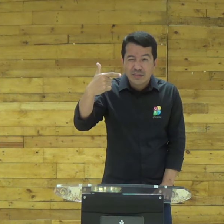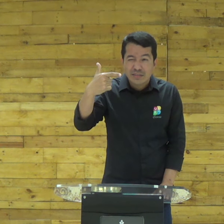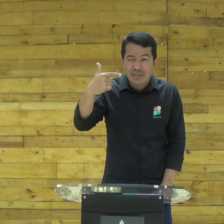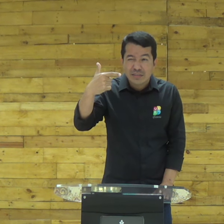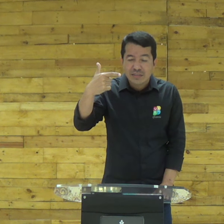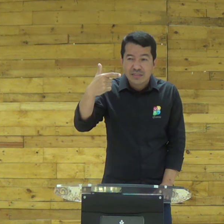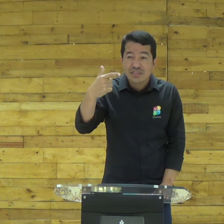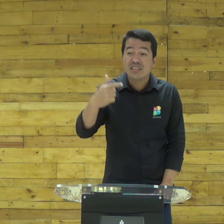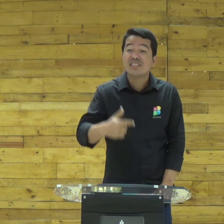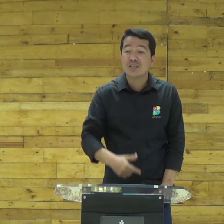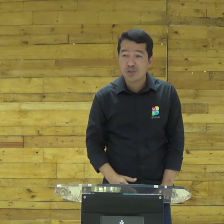60